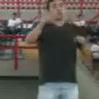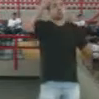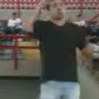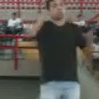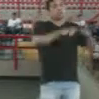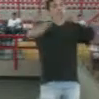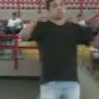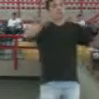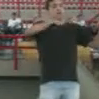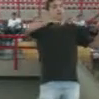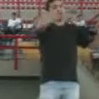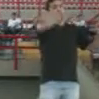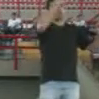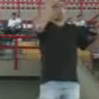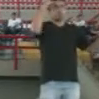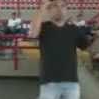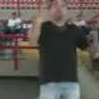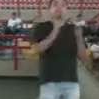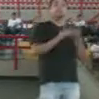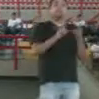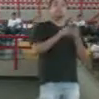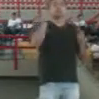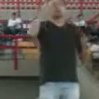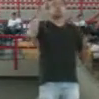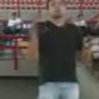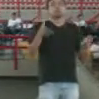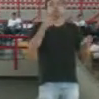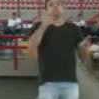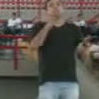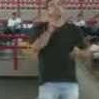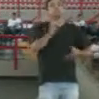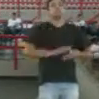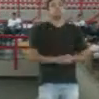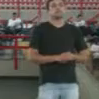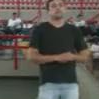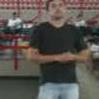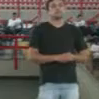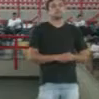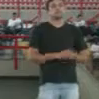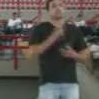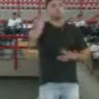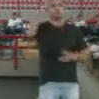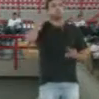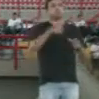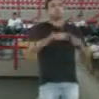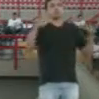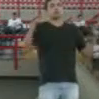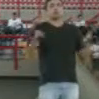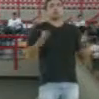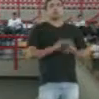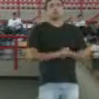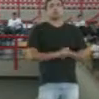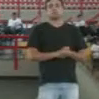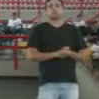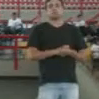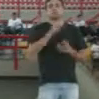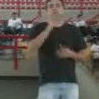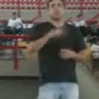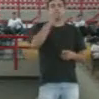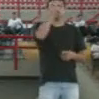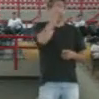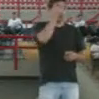massa. A cultura de massa hoje, diga aí, cultura de massa hoje. Harry